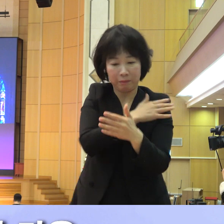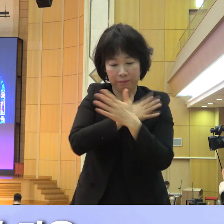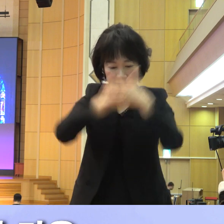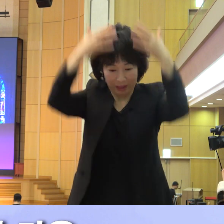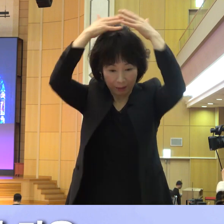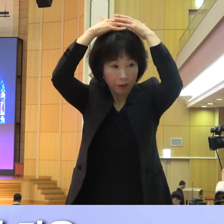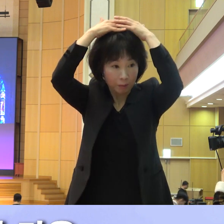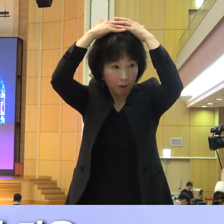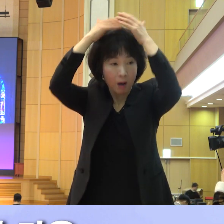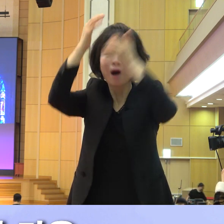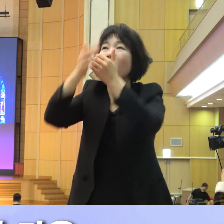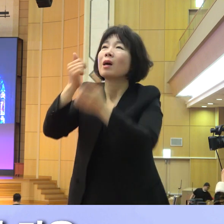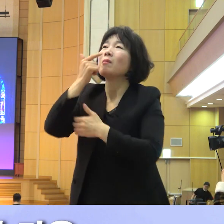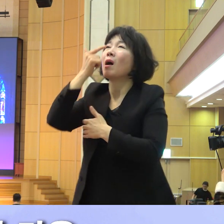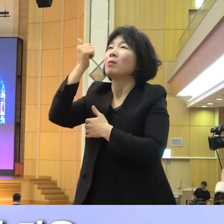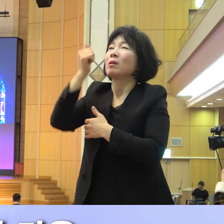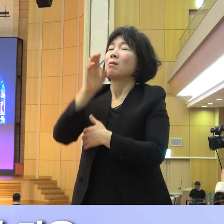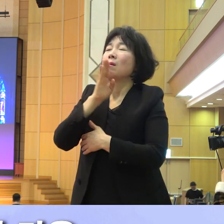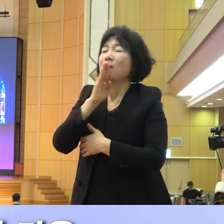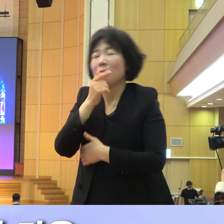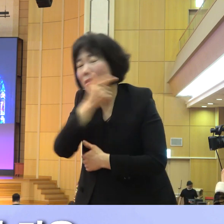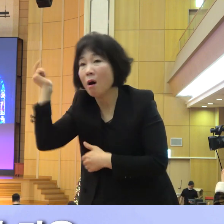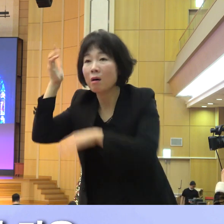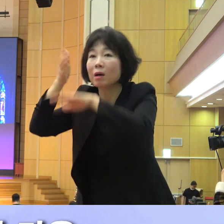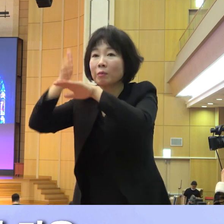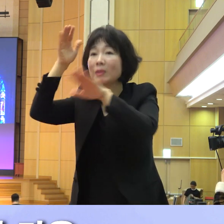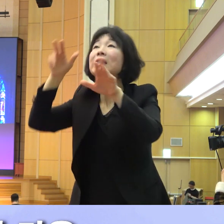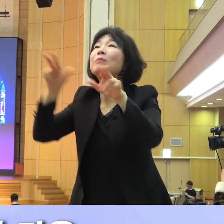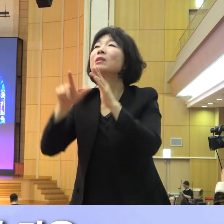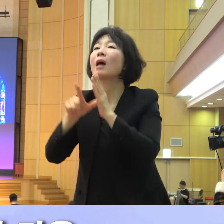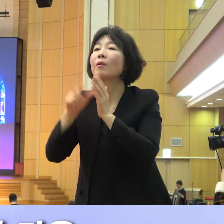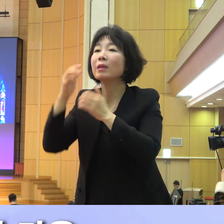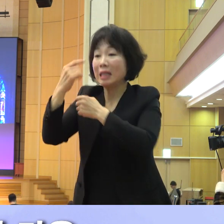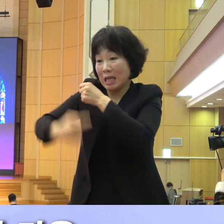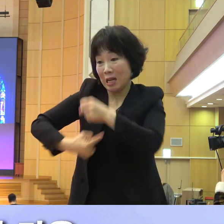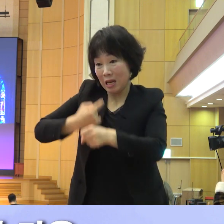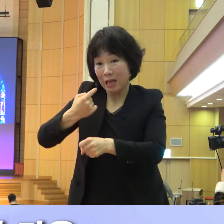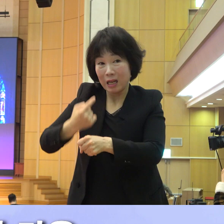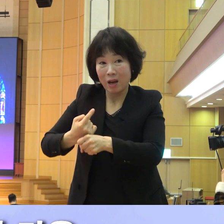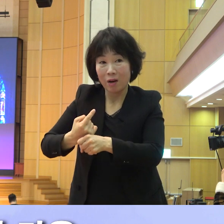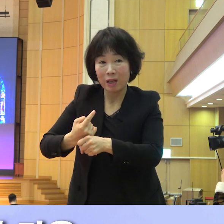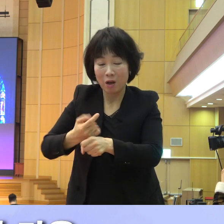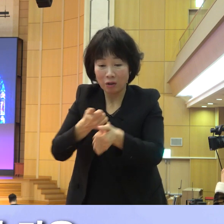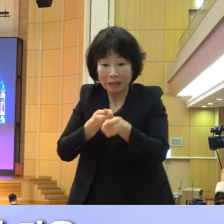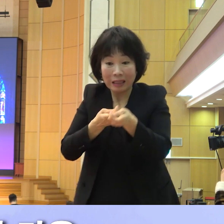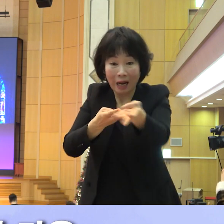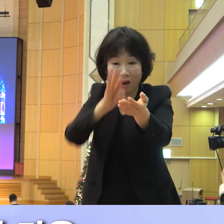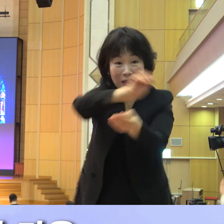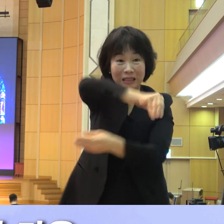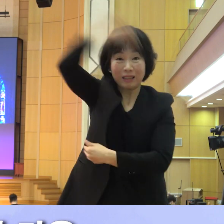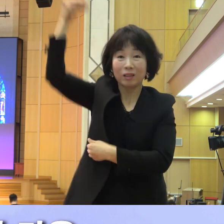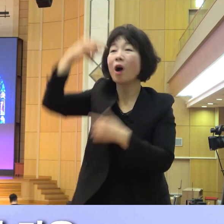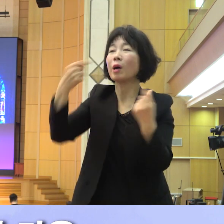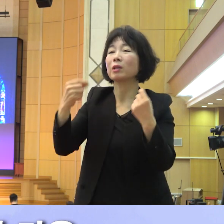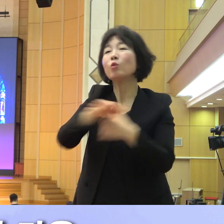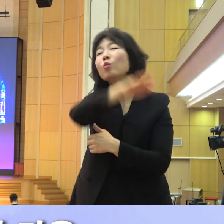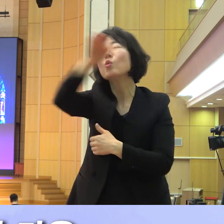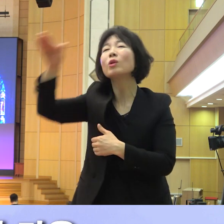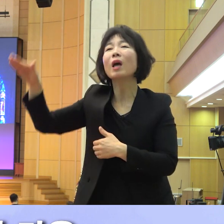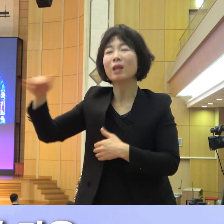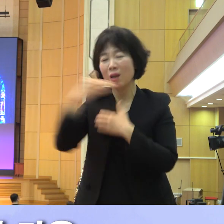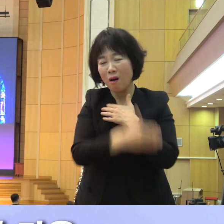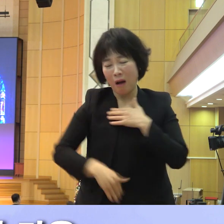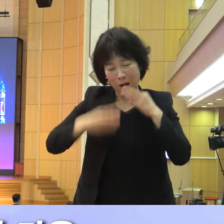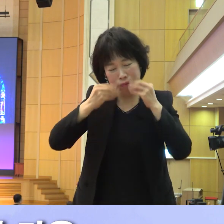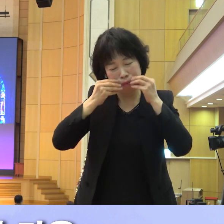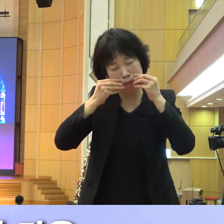아버지요, 참으로 감사합니다. 이제 한 해의 달력을 뜯어내는 것처럼 우리에게